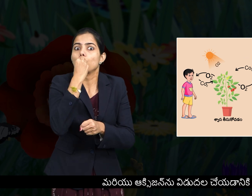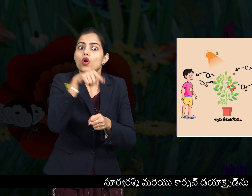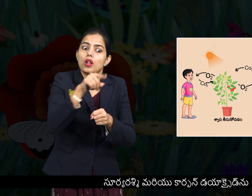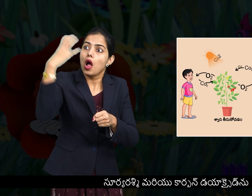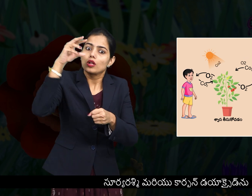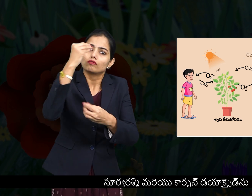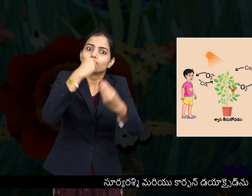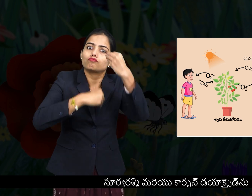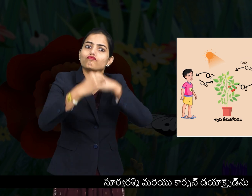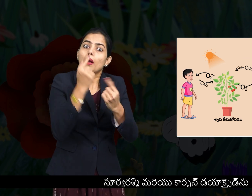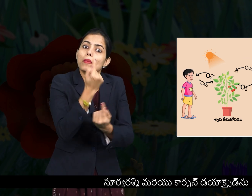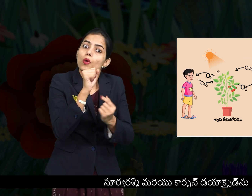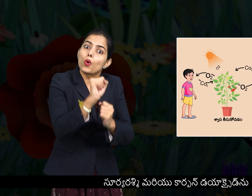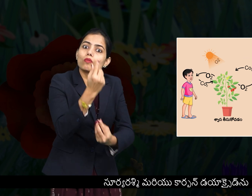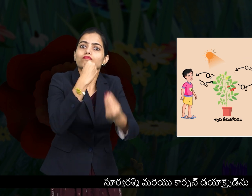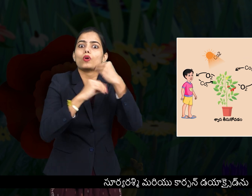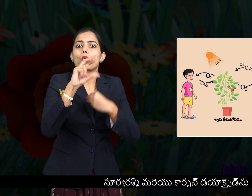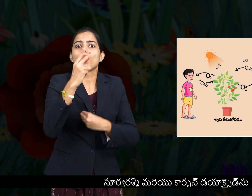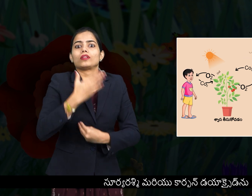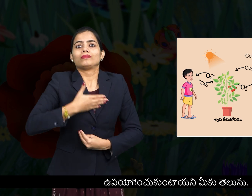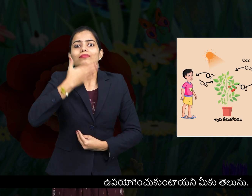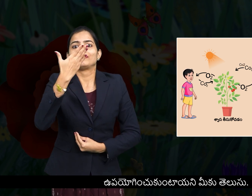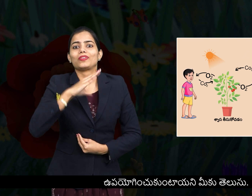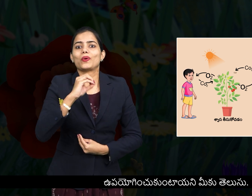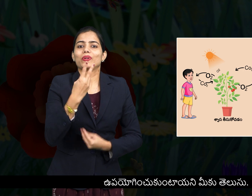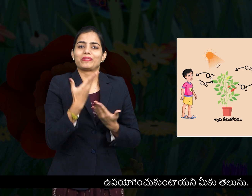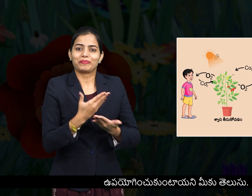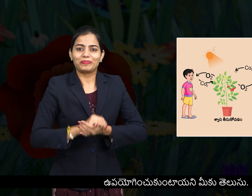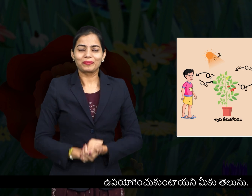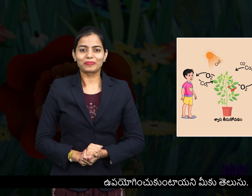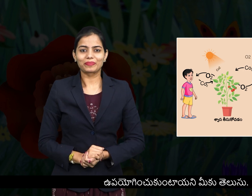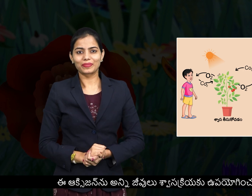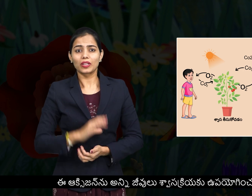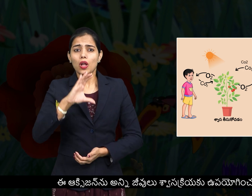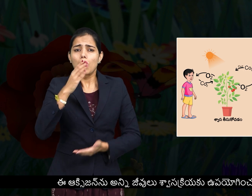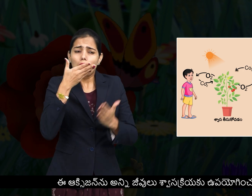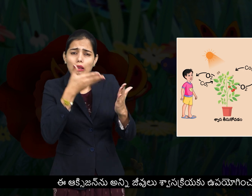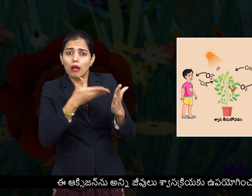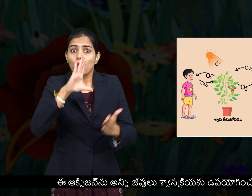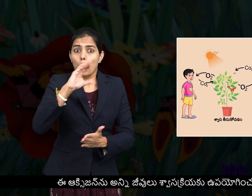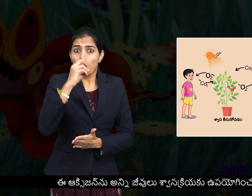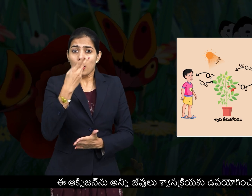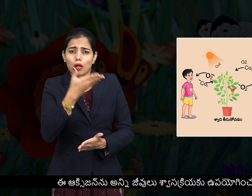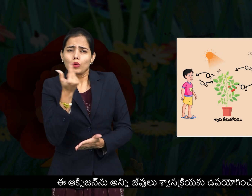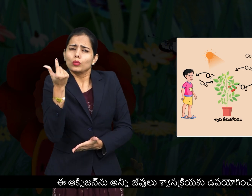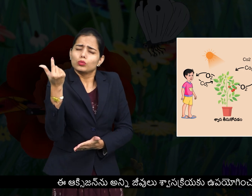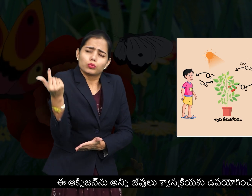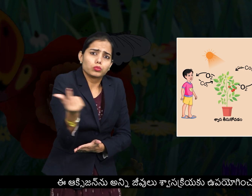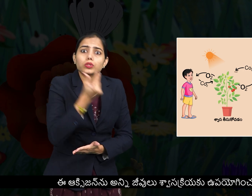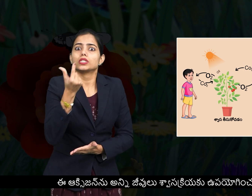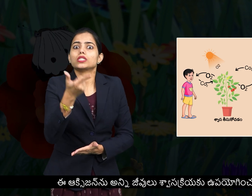చేయడానికి సూర్యరశ్మి మరియు కార్బన్ డయాక్సైడ్ను ఉపయోగించుకుంటాయని మీకు తెలుసు. ఈ ఆక్సిజన్ను అన్ని